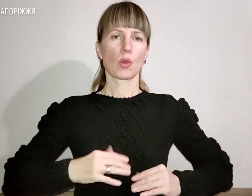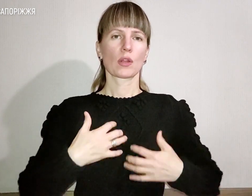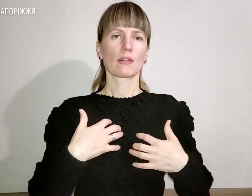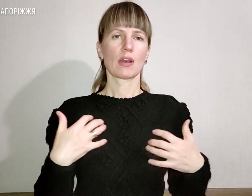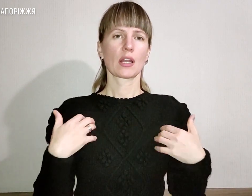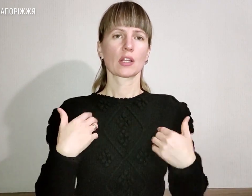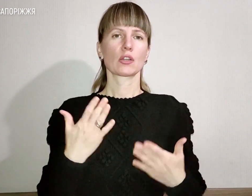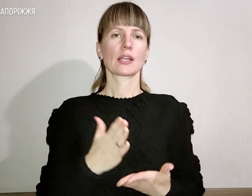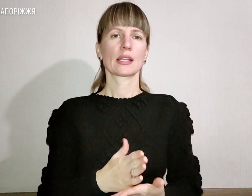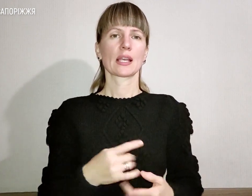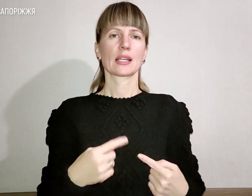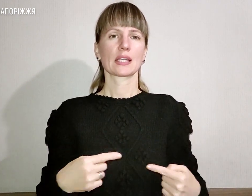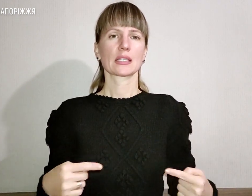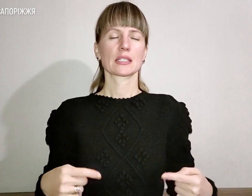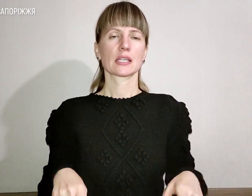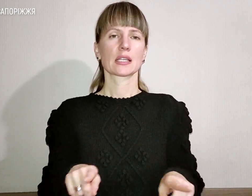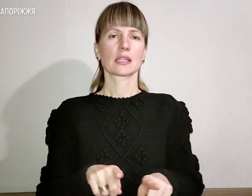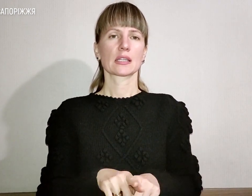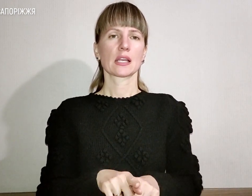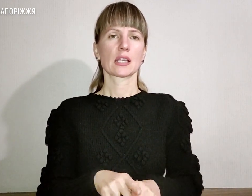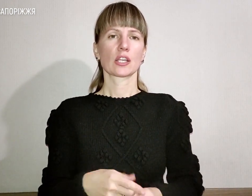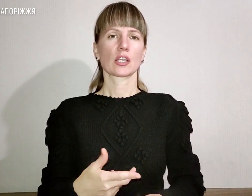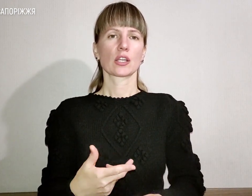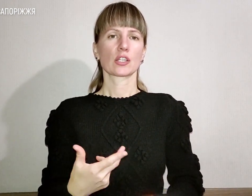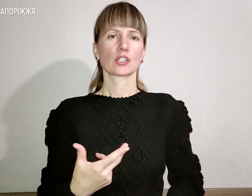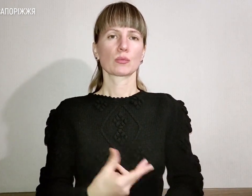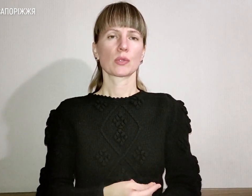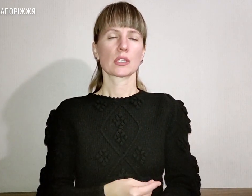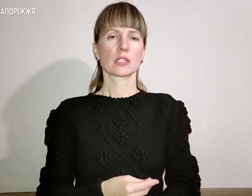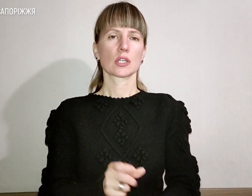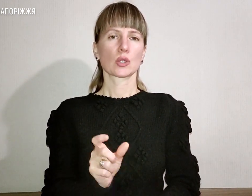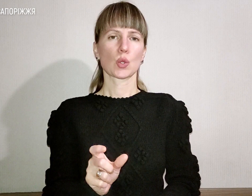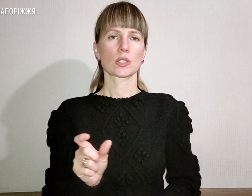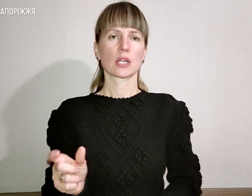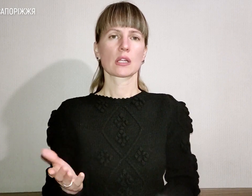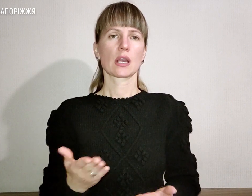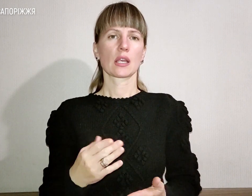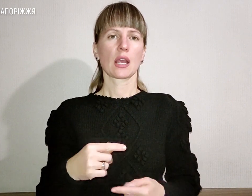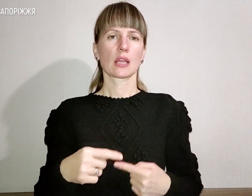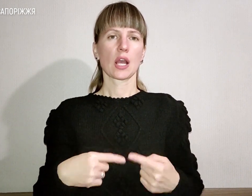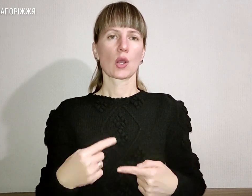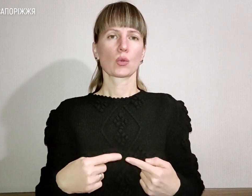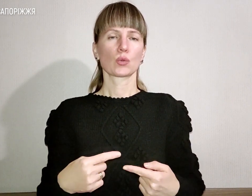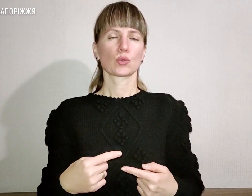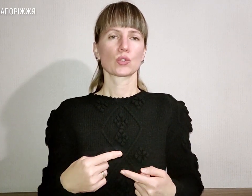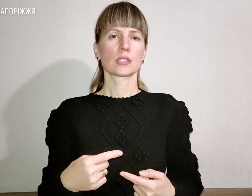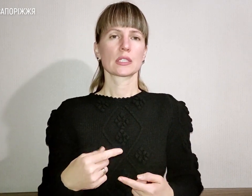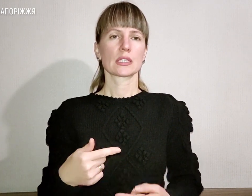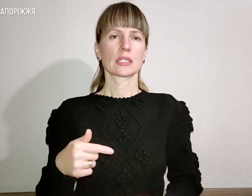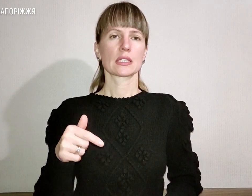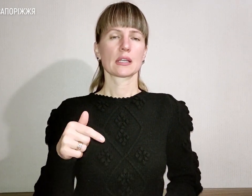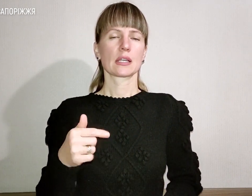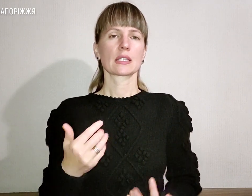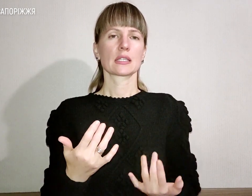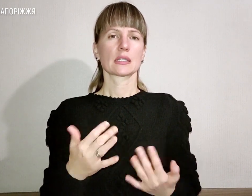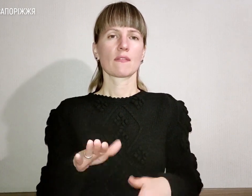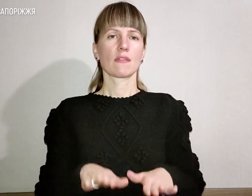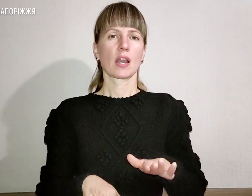Є різні такі шприцеві дозатори, які накручуються згідно ваги тварини і задаються